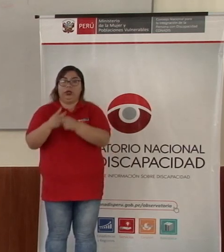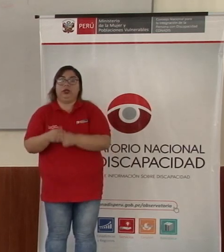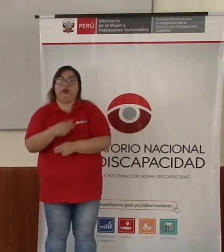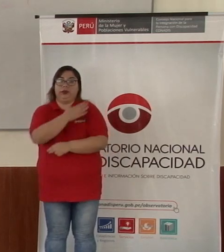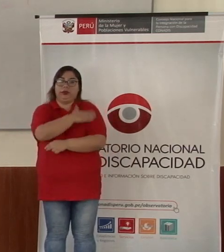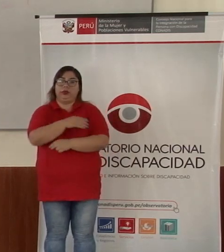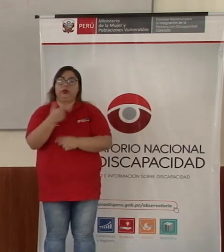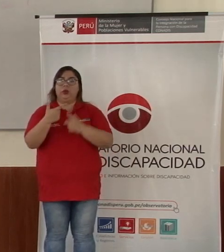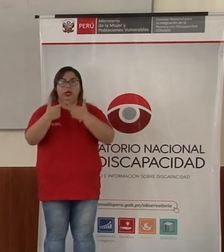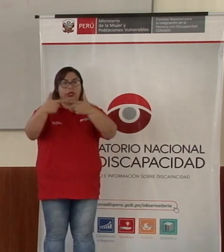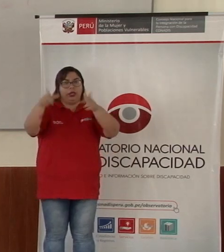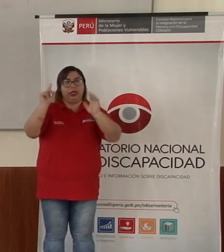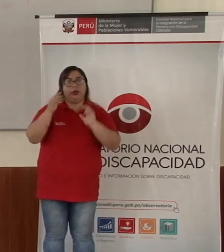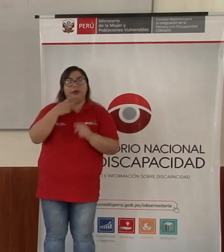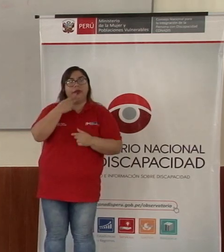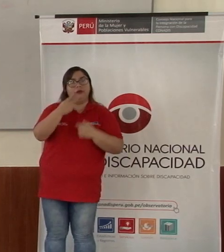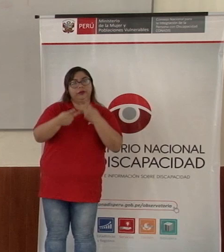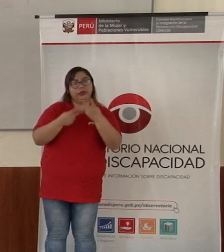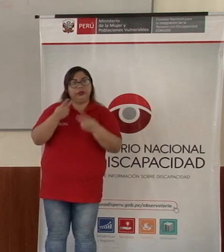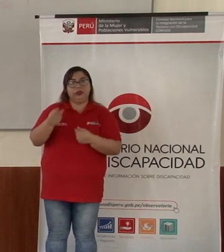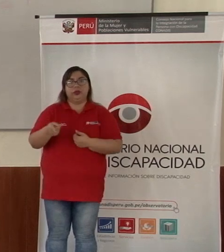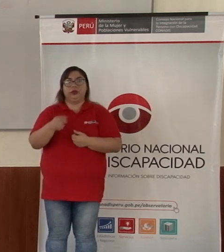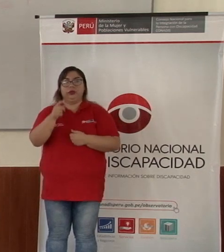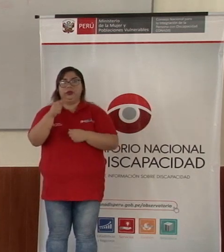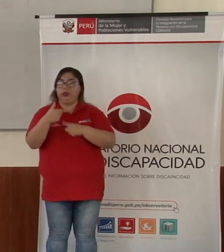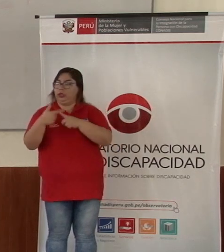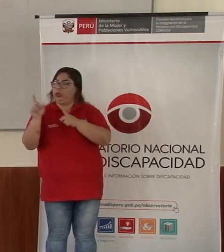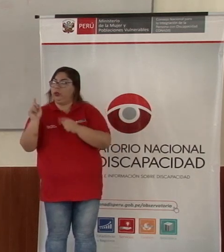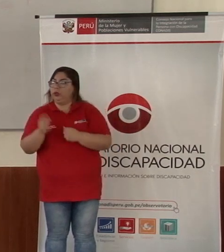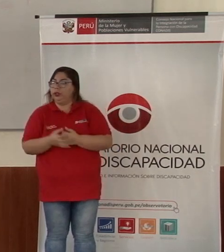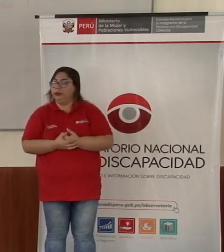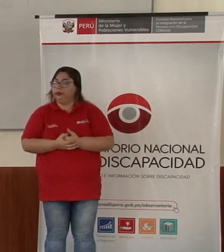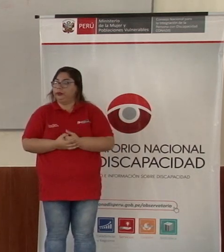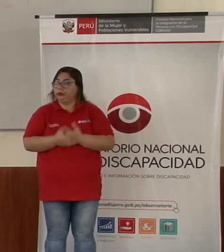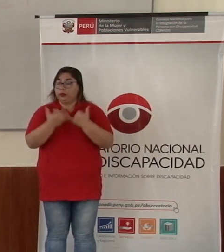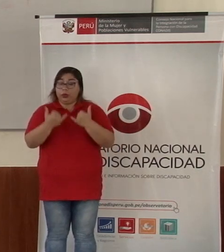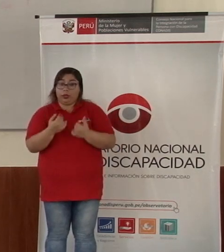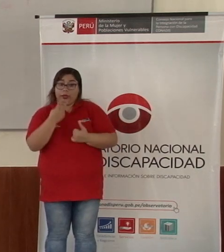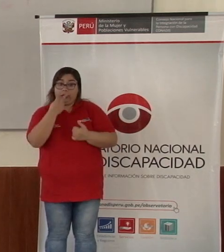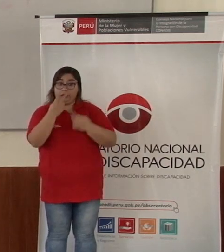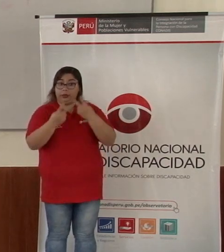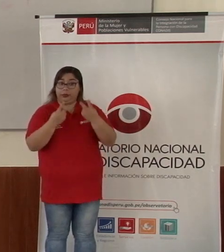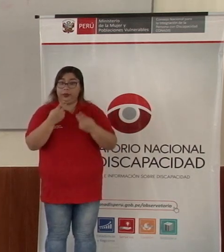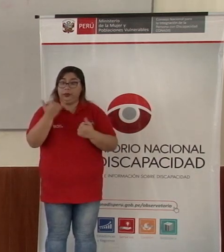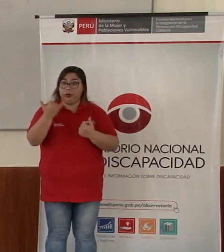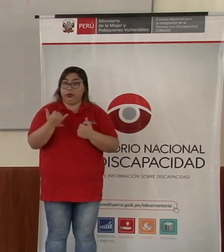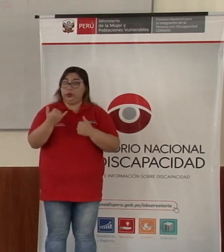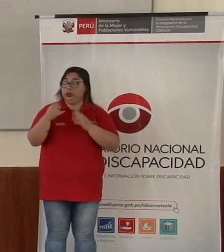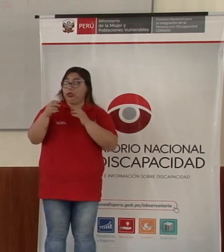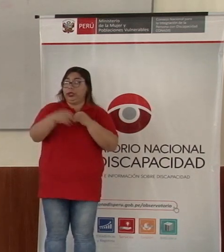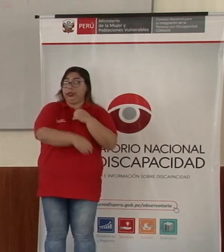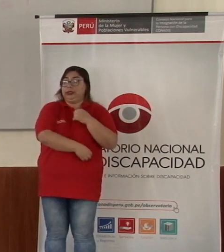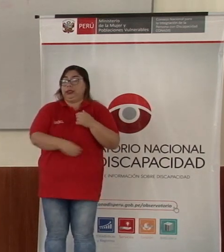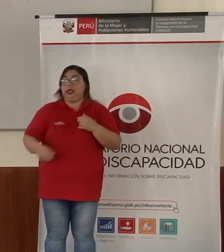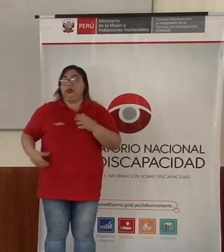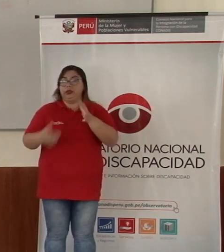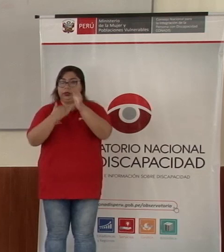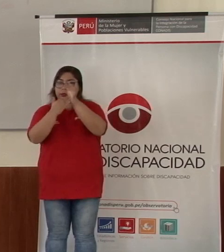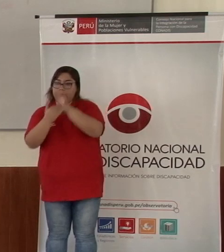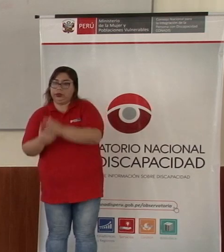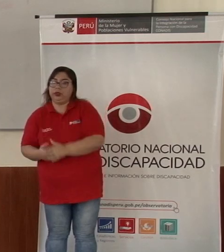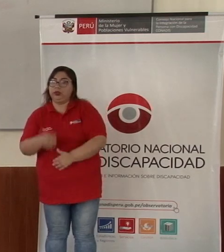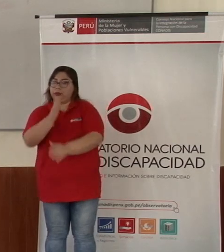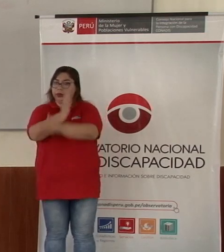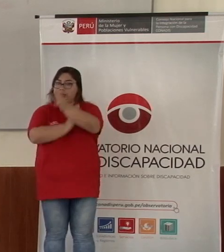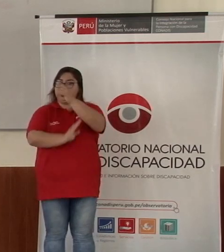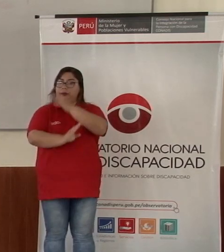a beneficiarse de la ley de igual medida sin discriminación alguna. Asimismo, los estados prohibirán toda discriminación por motivos de